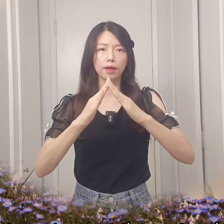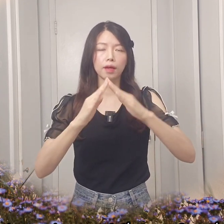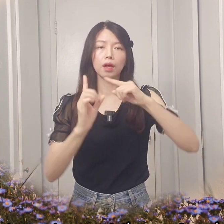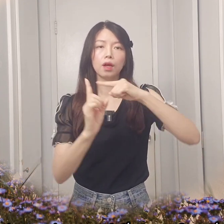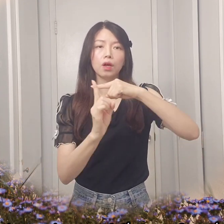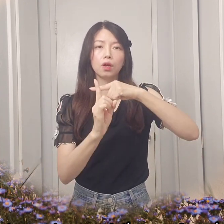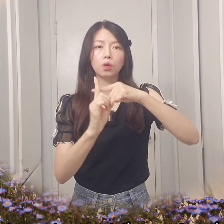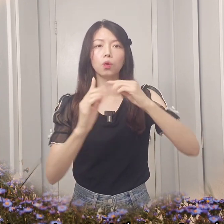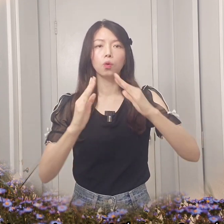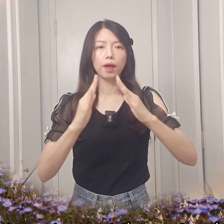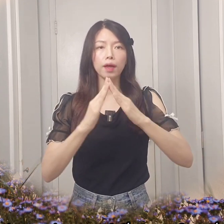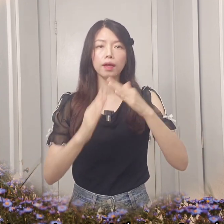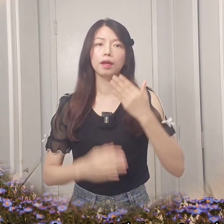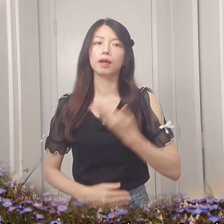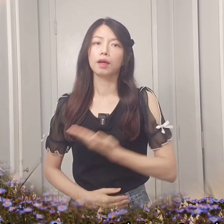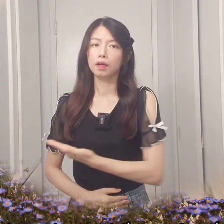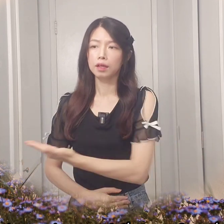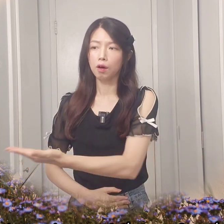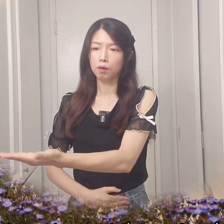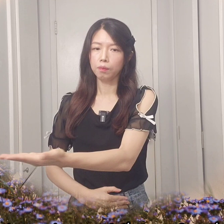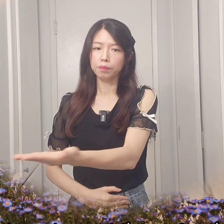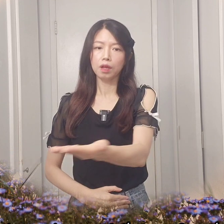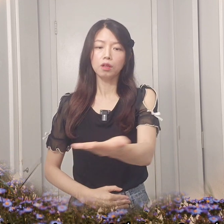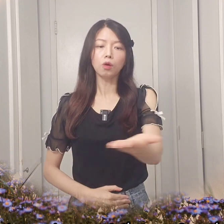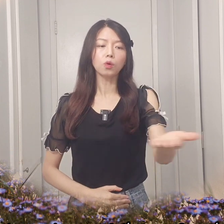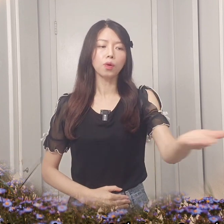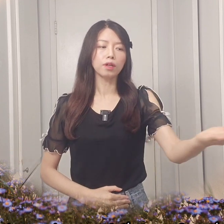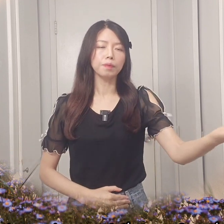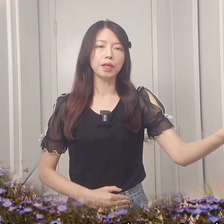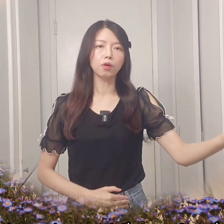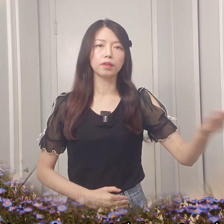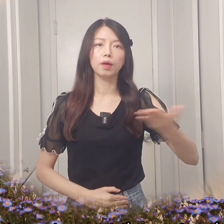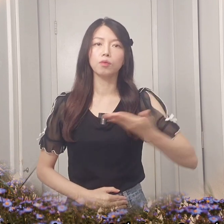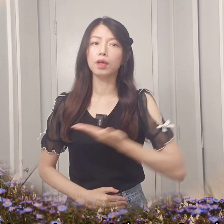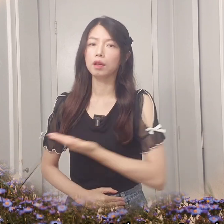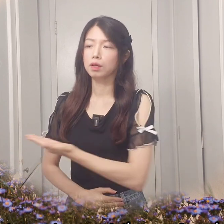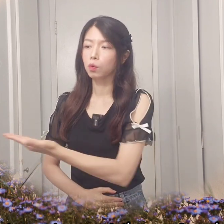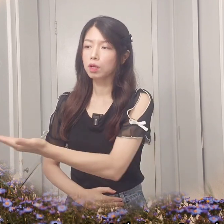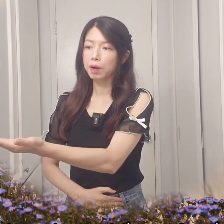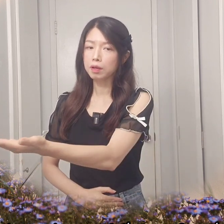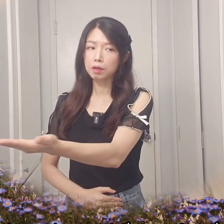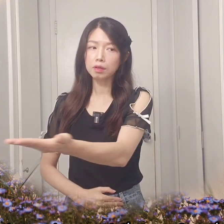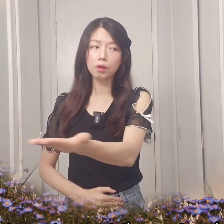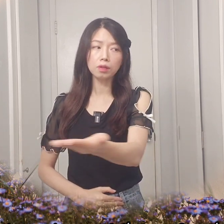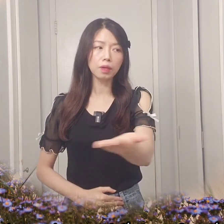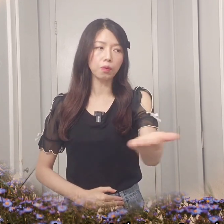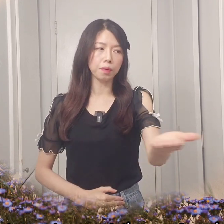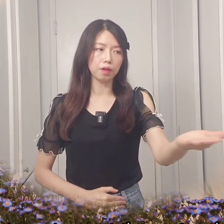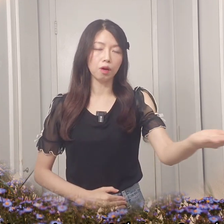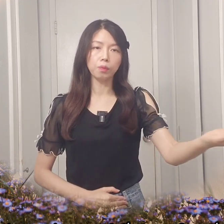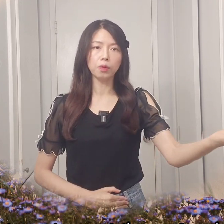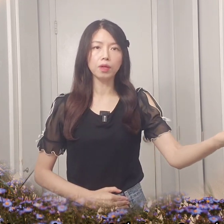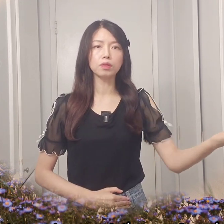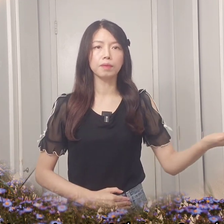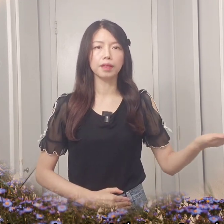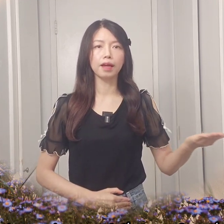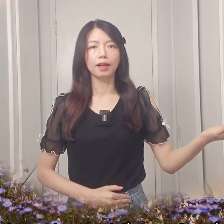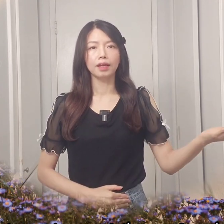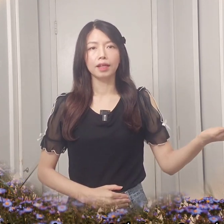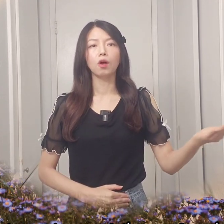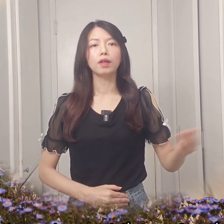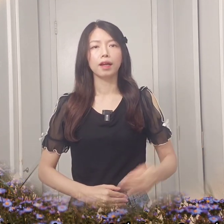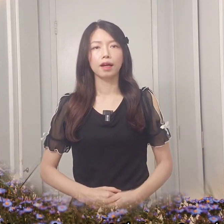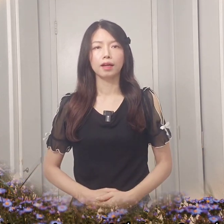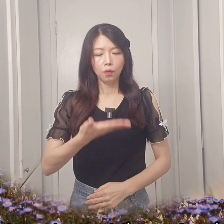교회. 교회여. 여러 교회를 의미하는 거기 때문에 이렇게 손을 펼쳐서 쳐다보면서